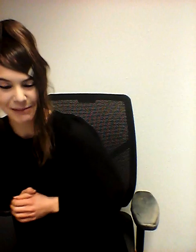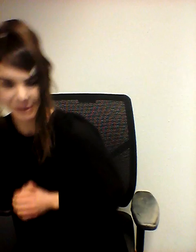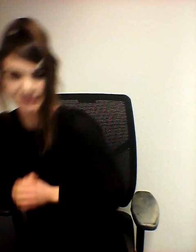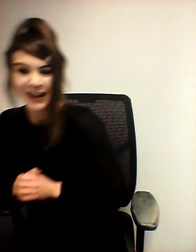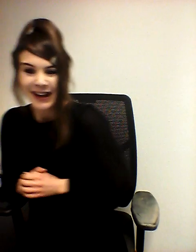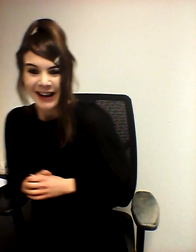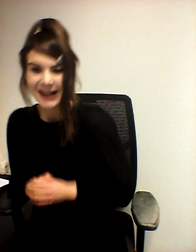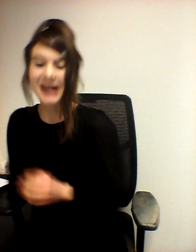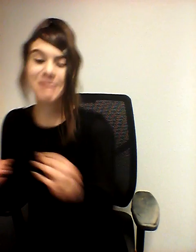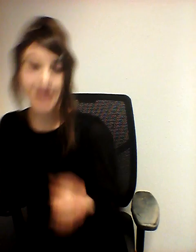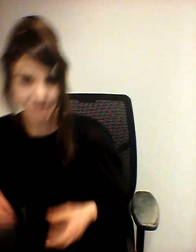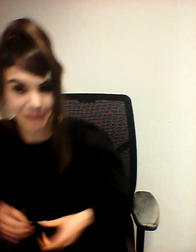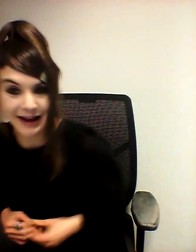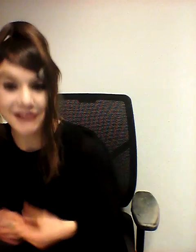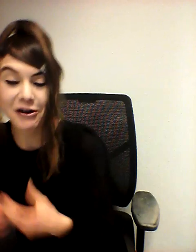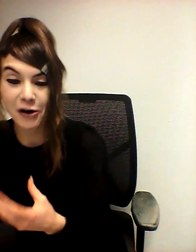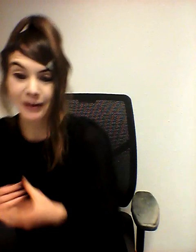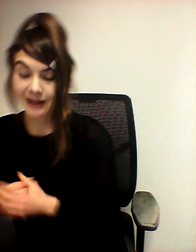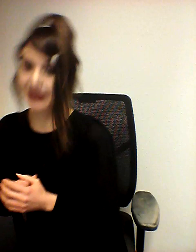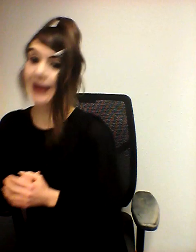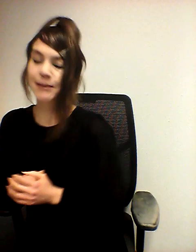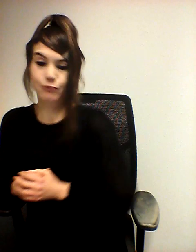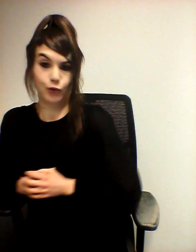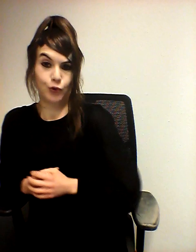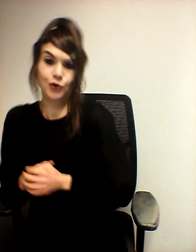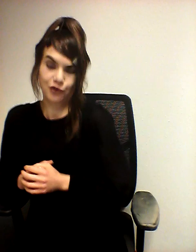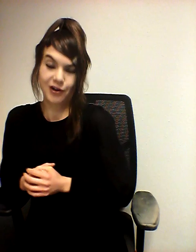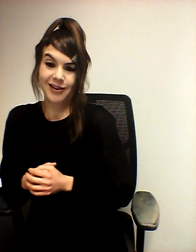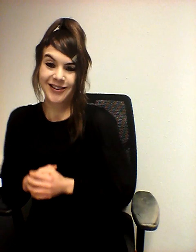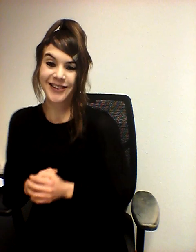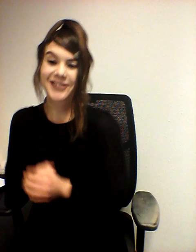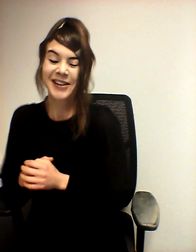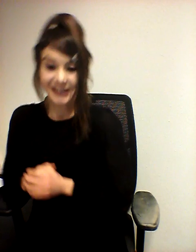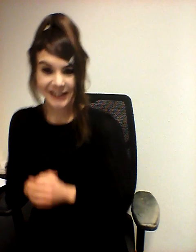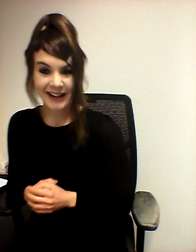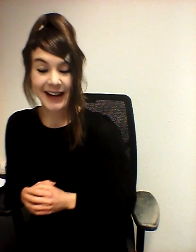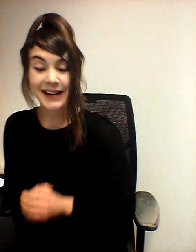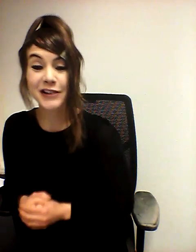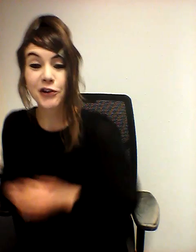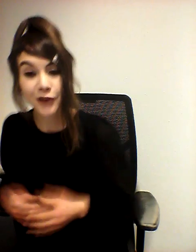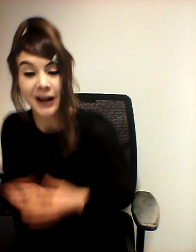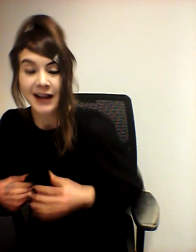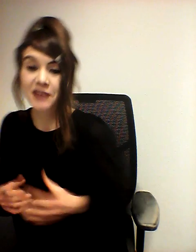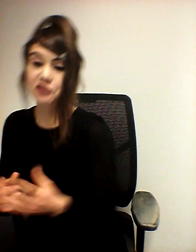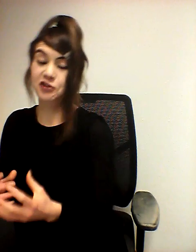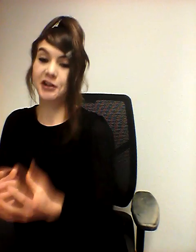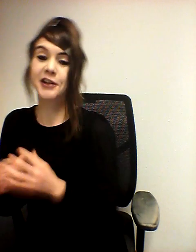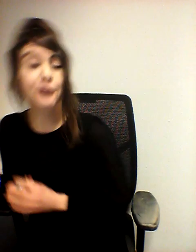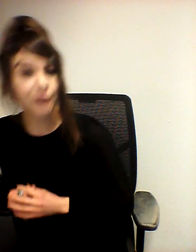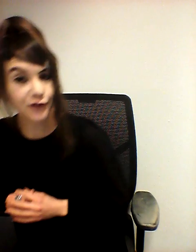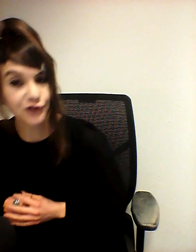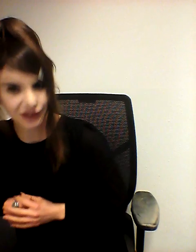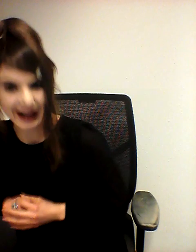hebben. Menno begrijpt dus dat je enkel herstel van